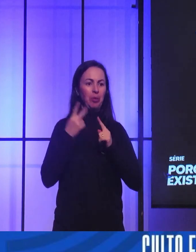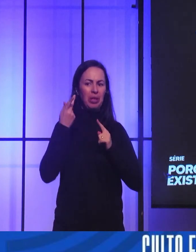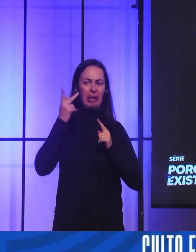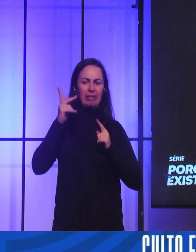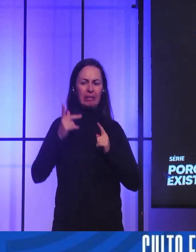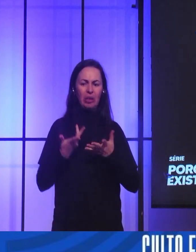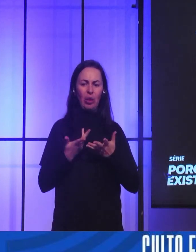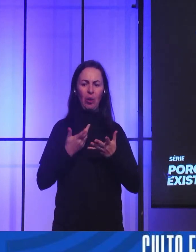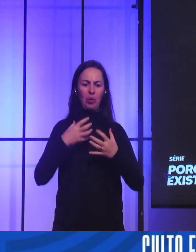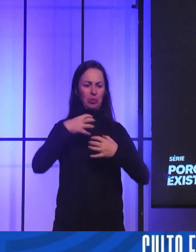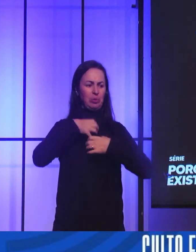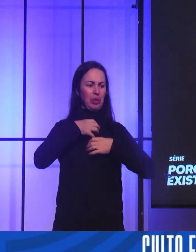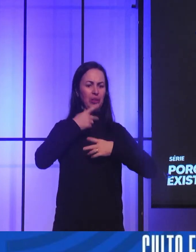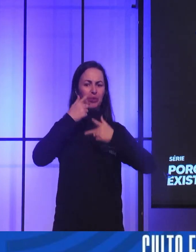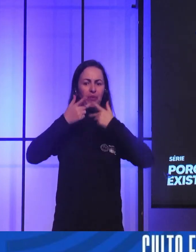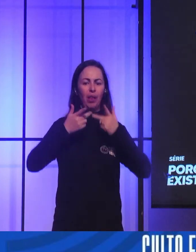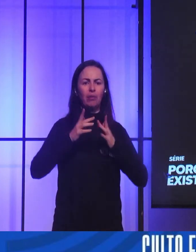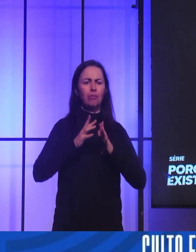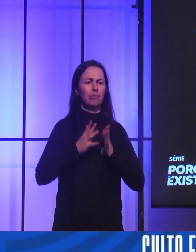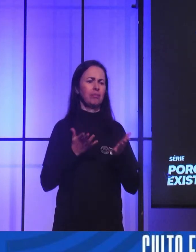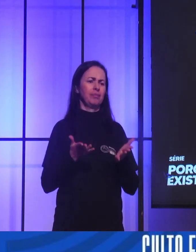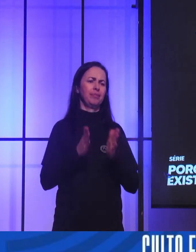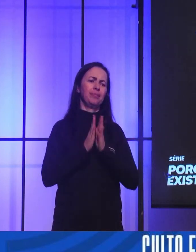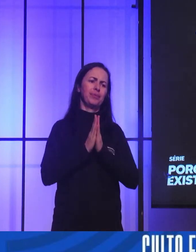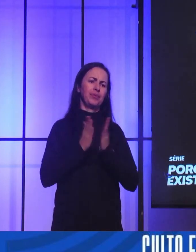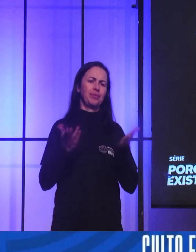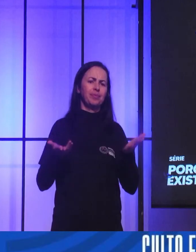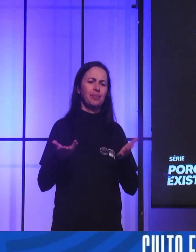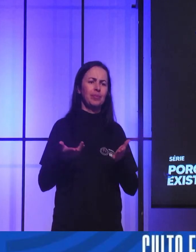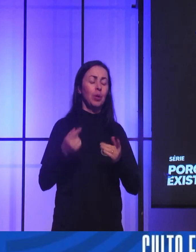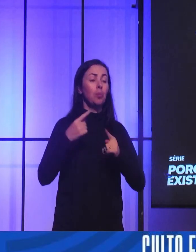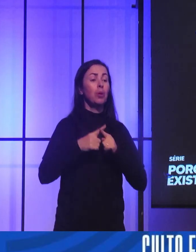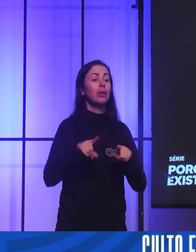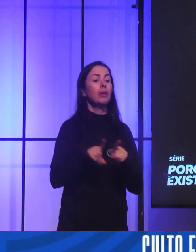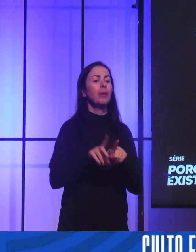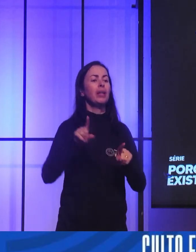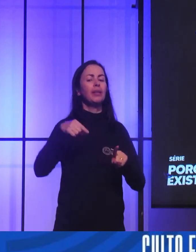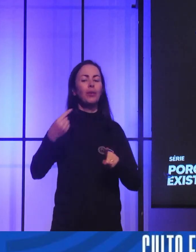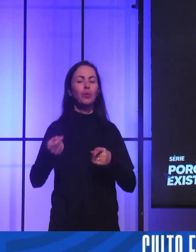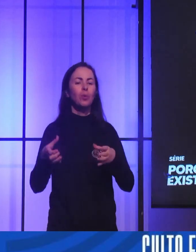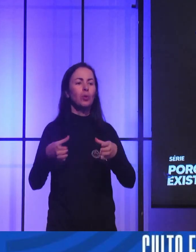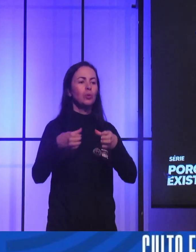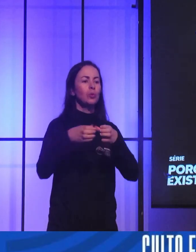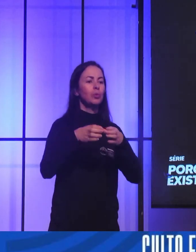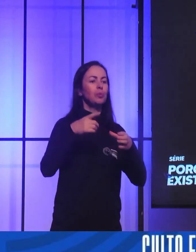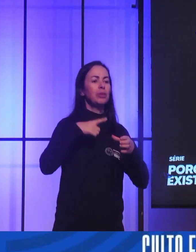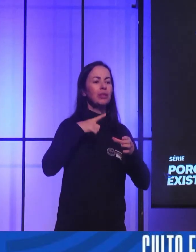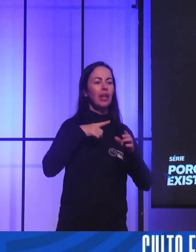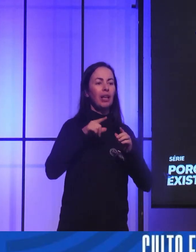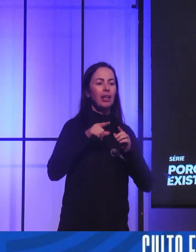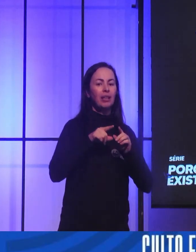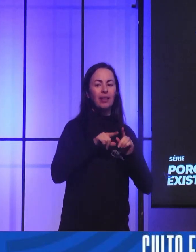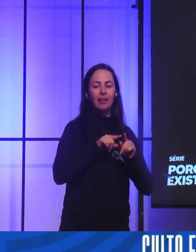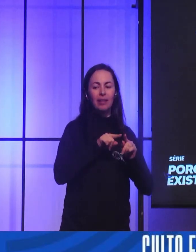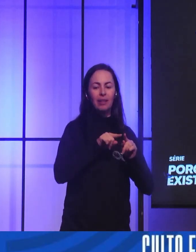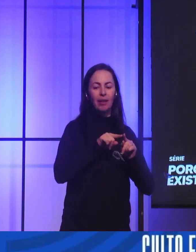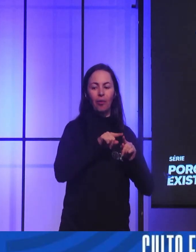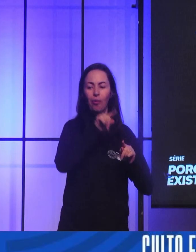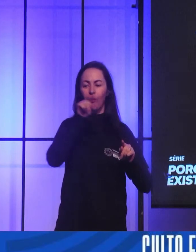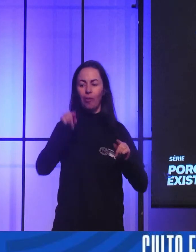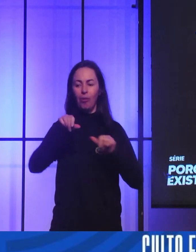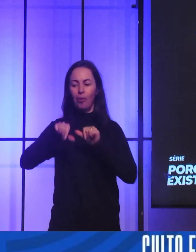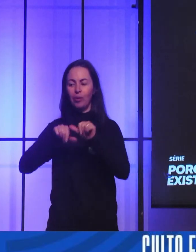ir ao jeito desse... Gente, já em contrapartida existem uns outros que tendem para o lado da imitação.